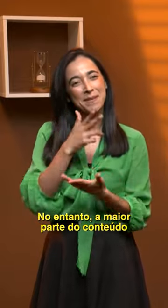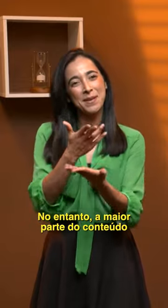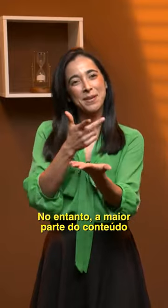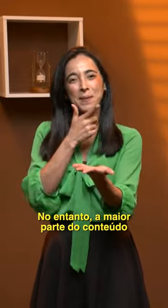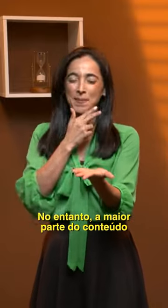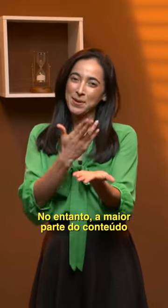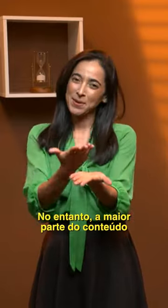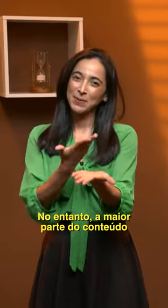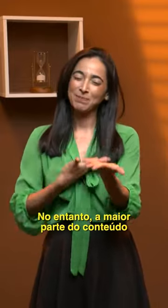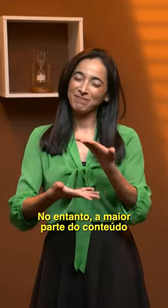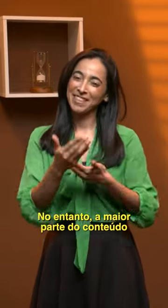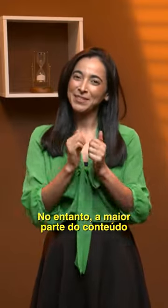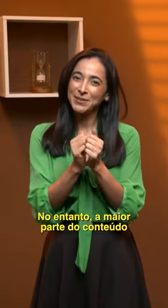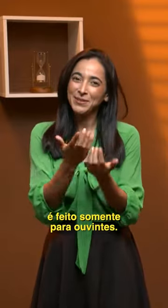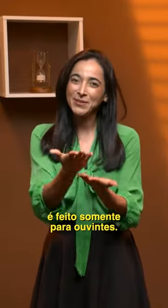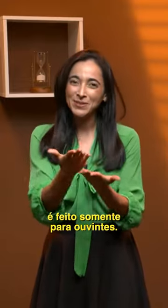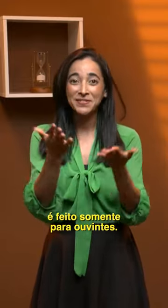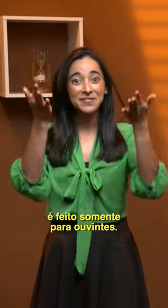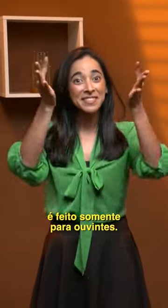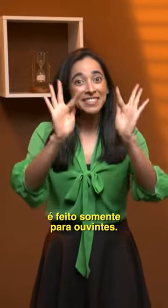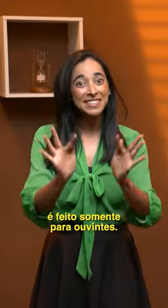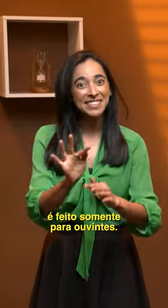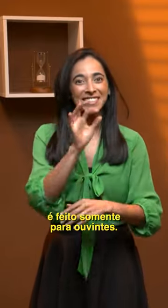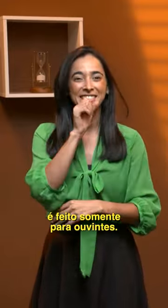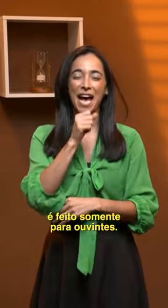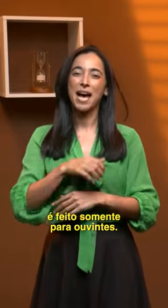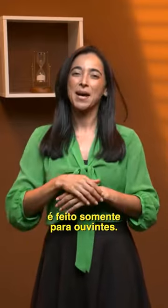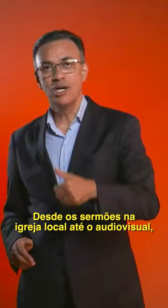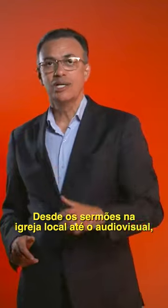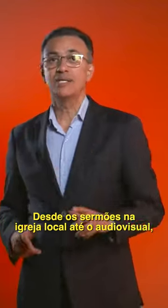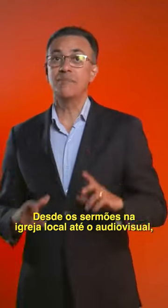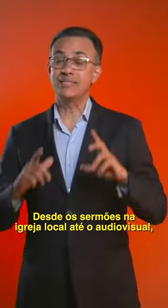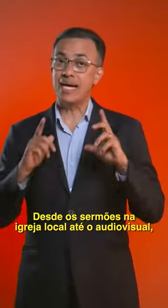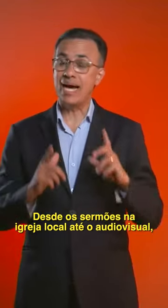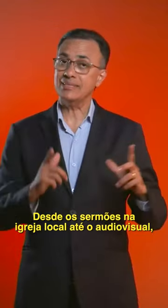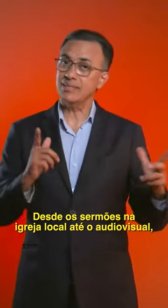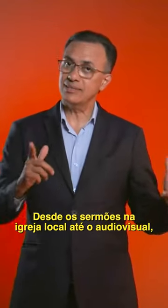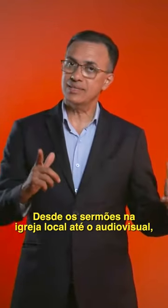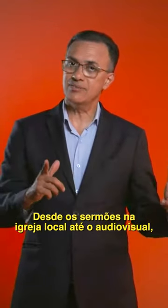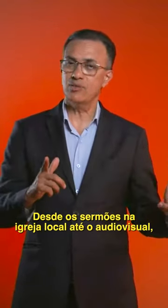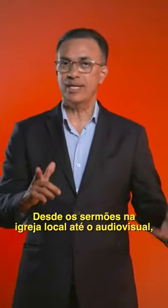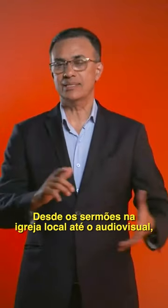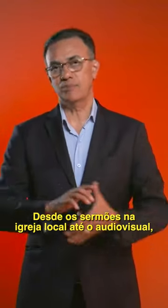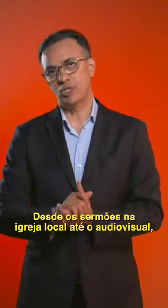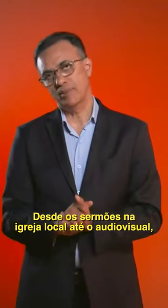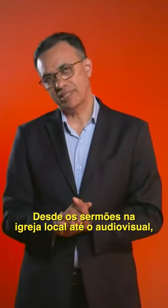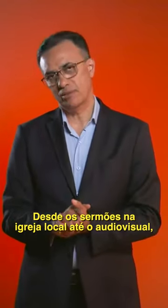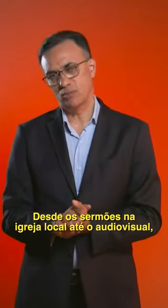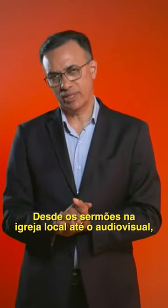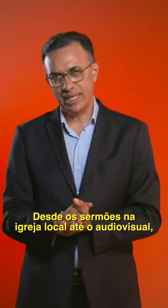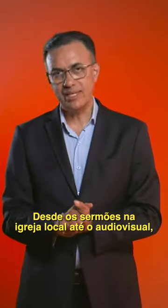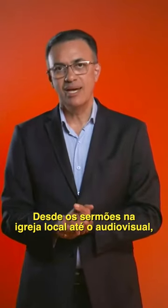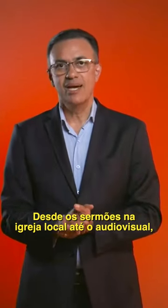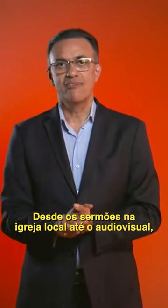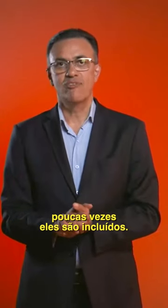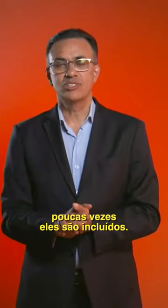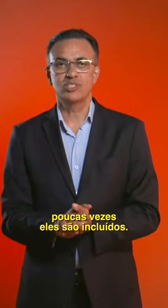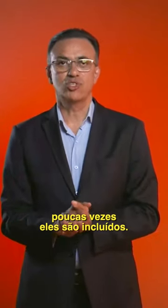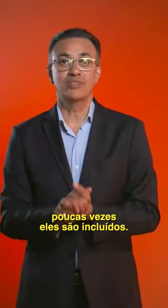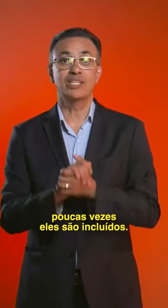a maior parte do conteúdo é feito somente para ouvintes. Desde sermões na igreja local até o audiovisual, poucas vezes